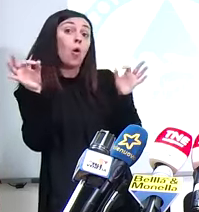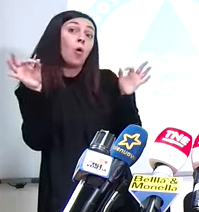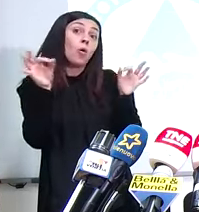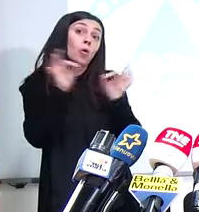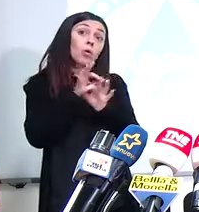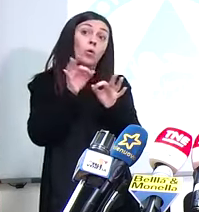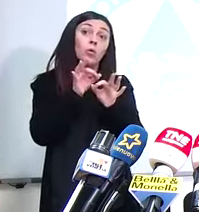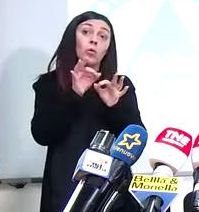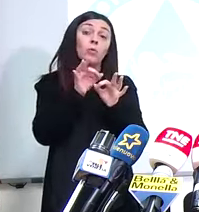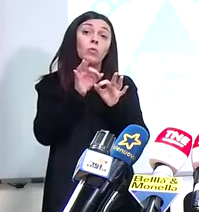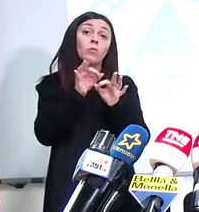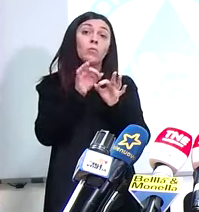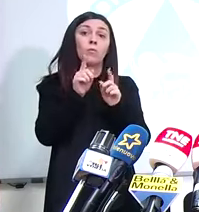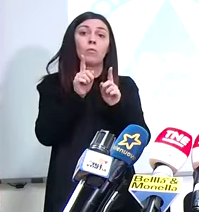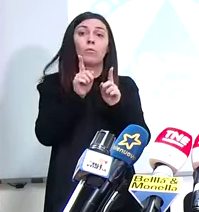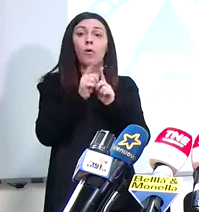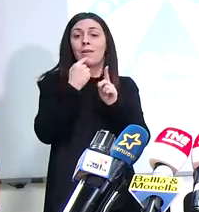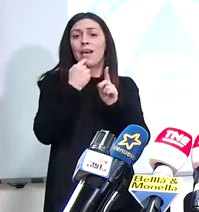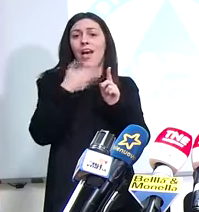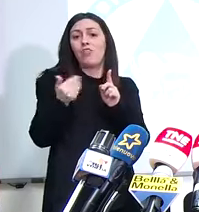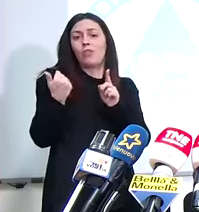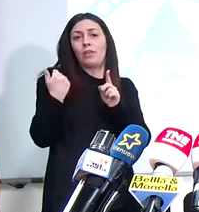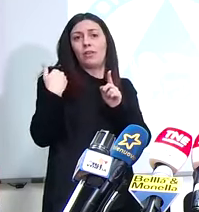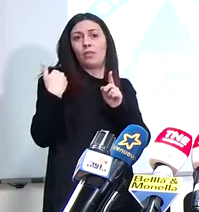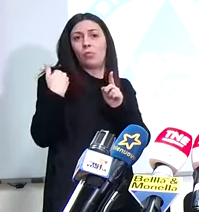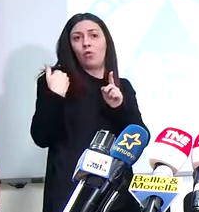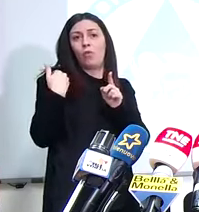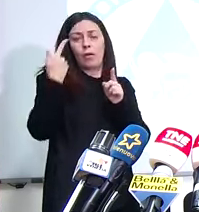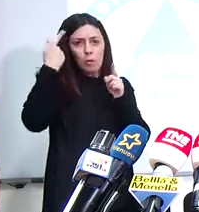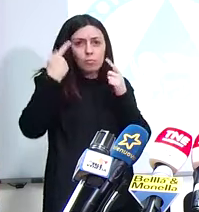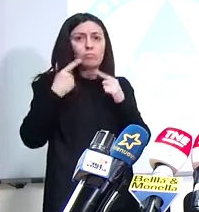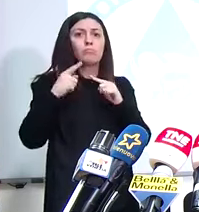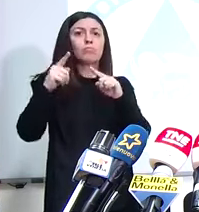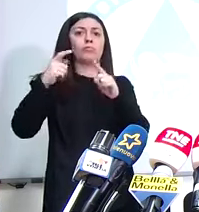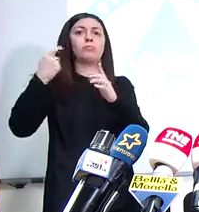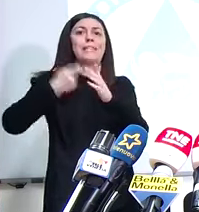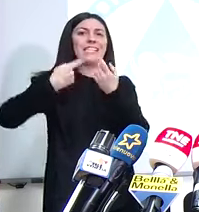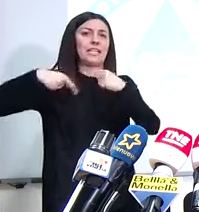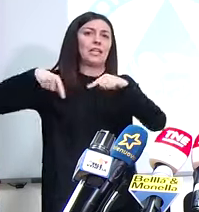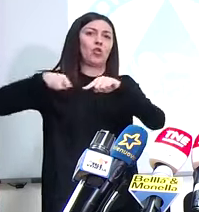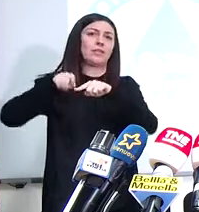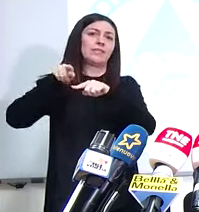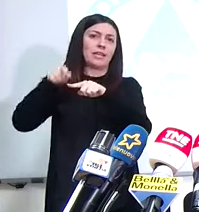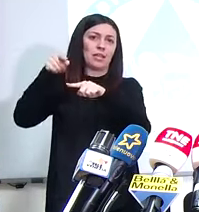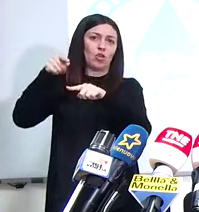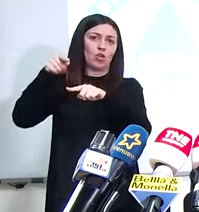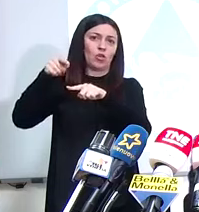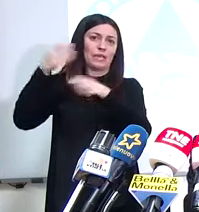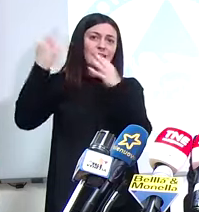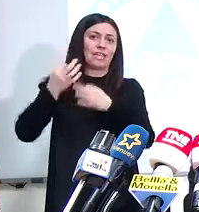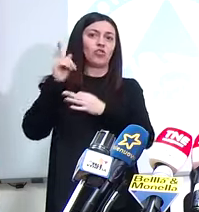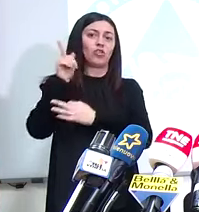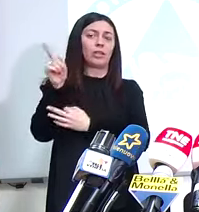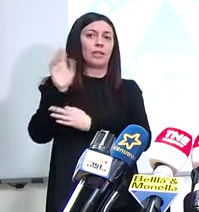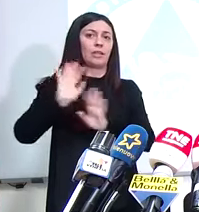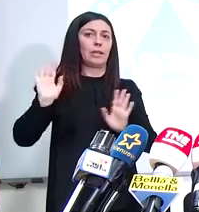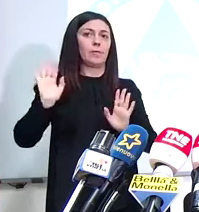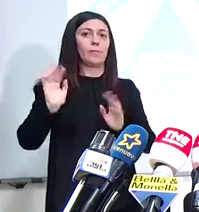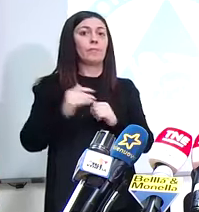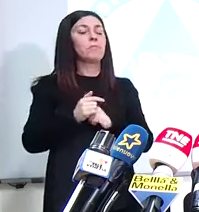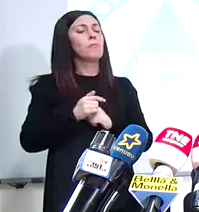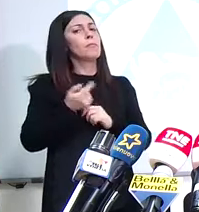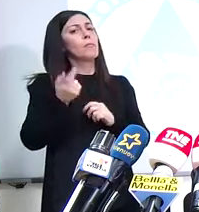si rimette al giudizio unico ed esclusivo del presidente del consiglio detto questo mi pare che il movimento 5 stelle abbia portato a